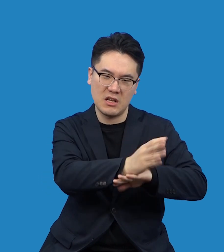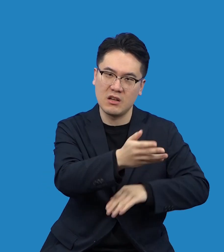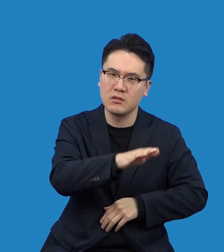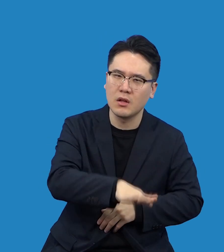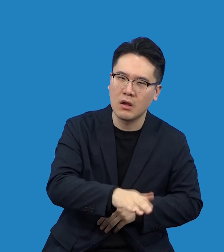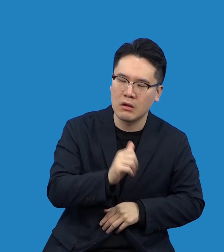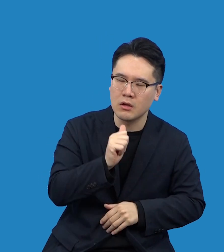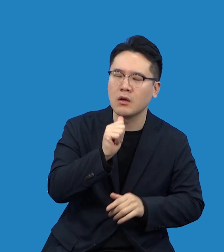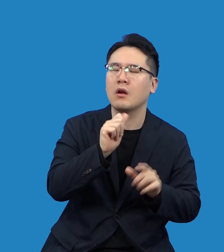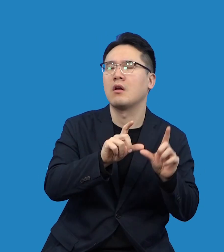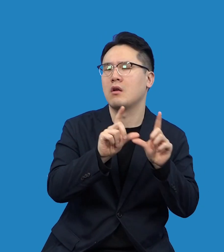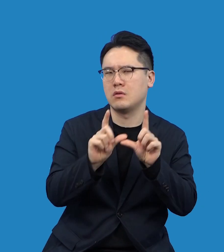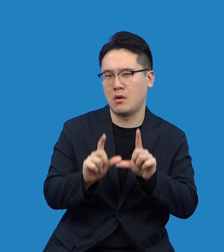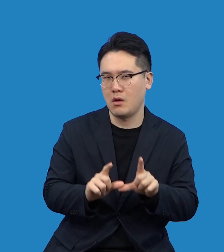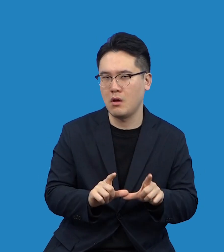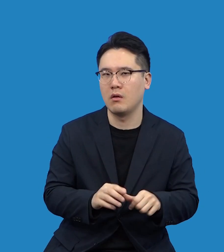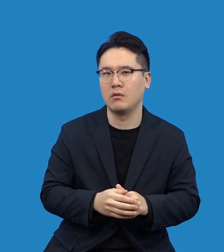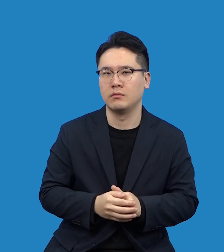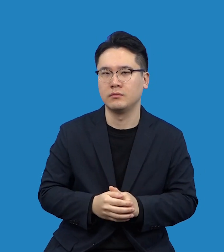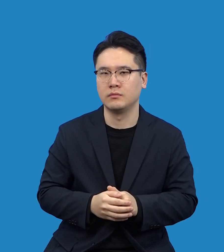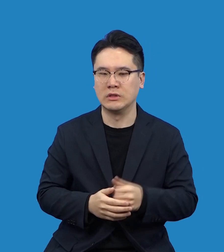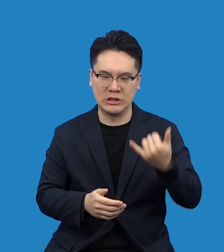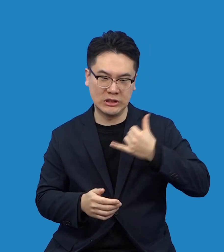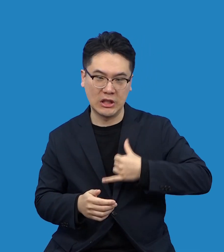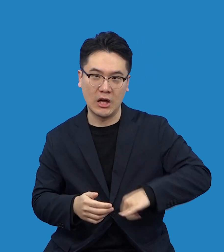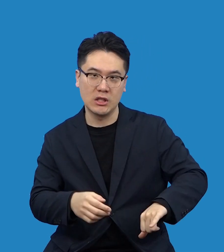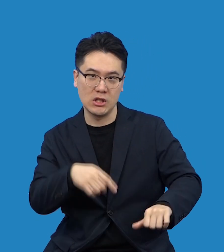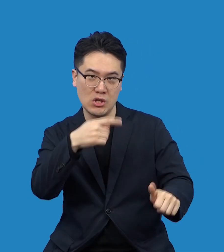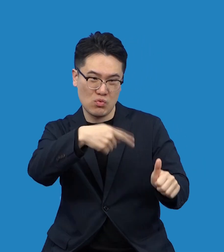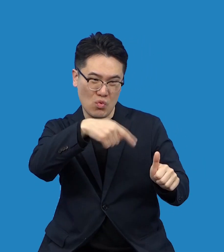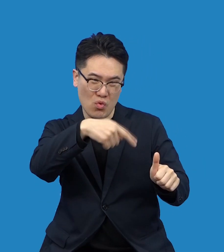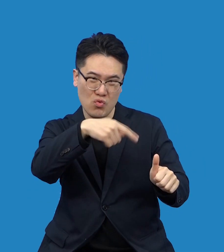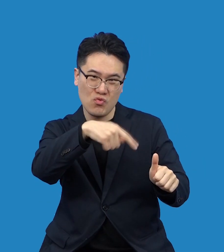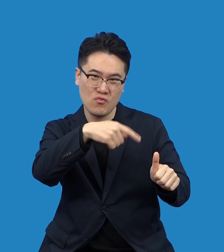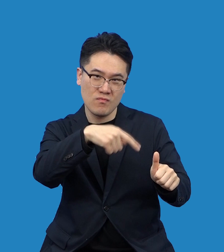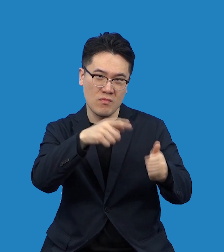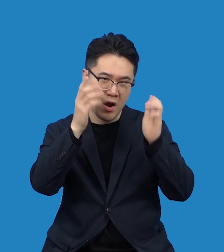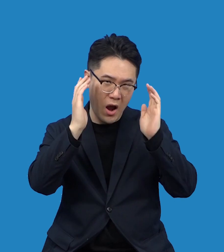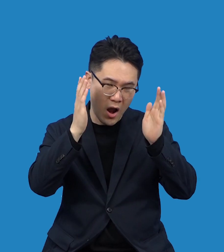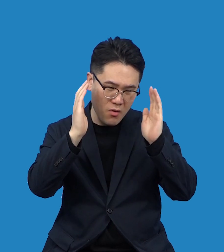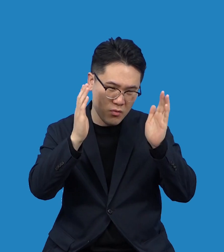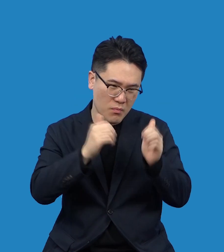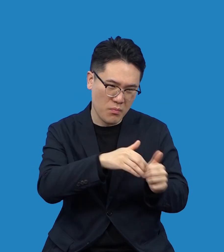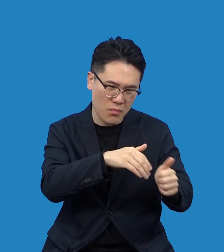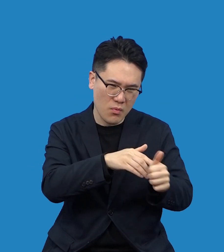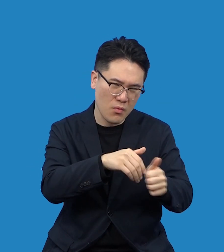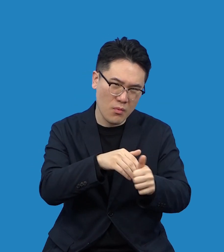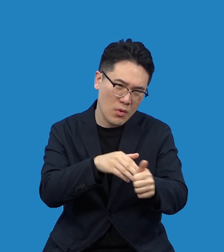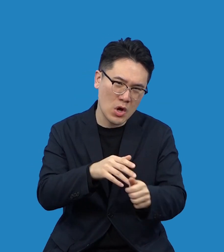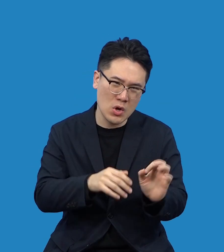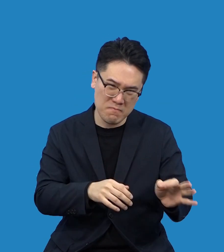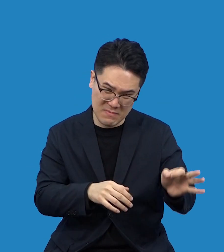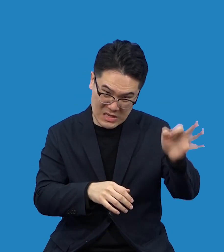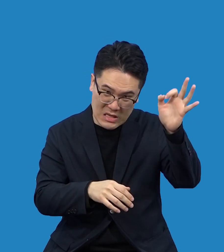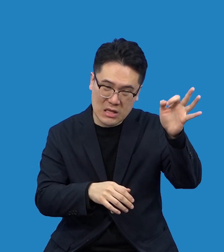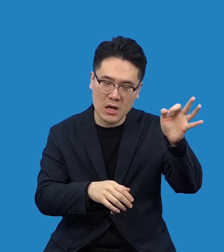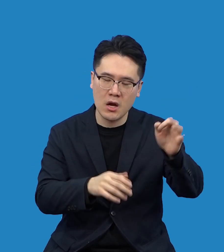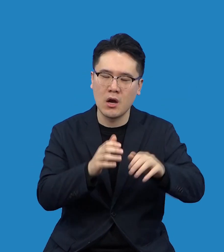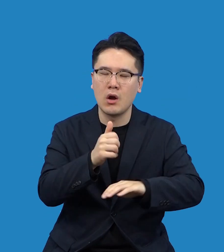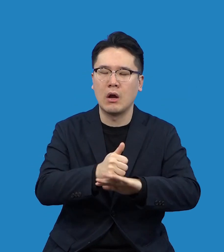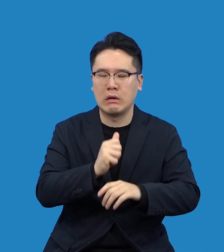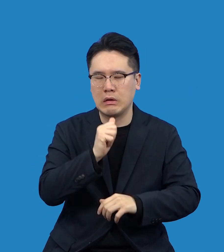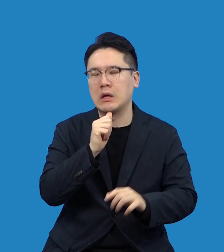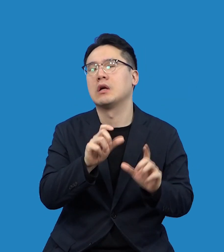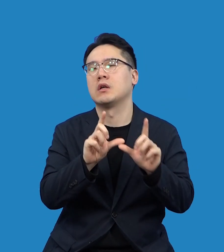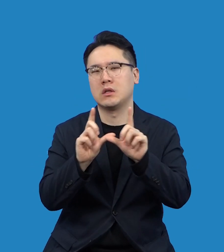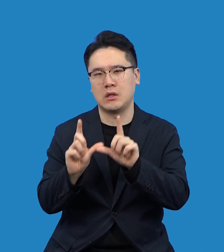자녀들 교육에 그냥 다 쏟아붓다가 교육비 때문에 에듀푸어의 삶을 삽니다. 심지어